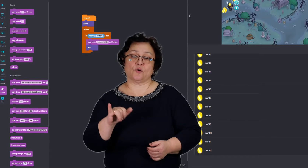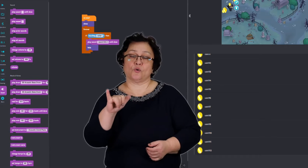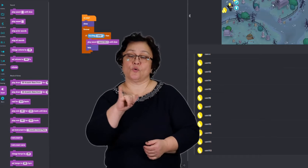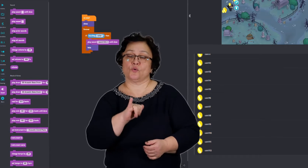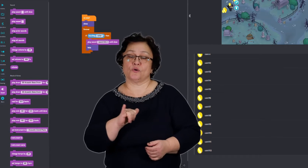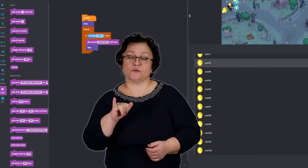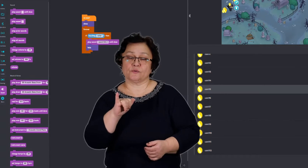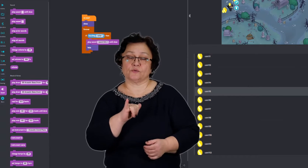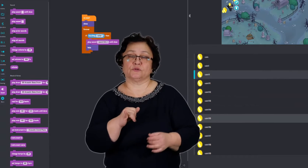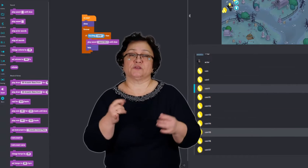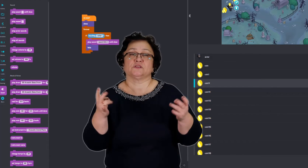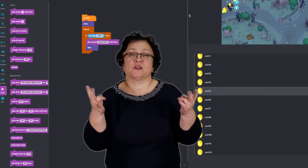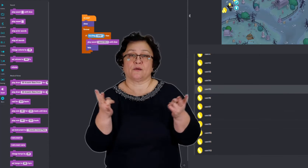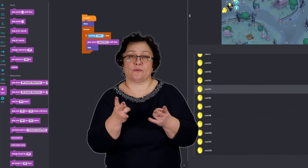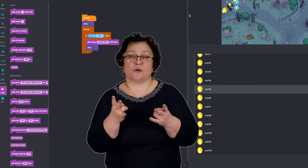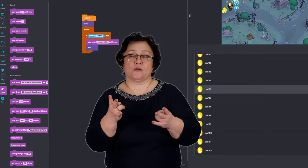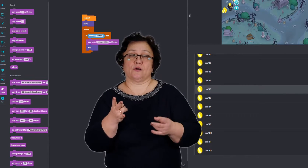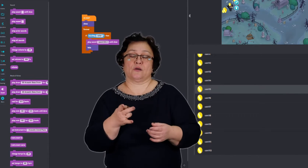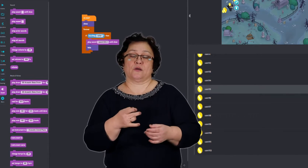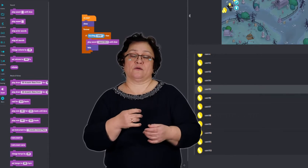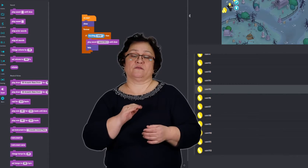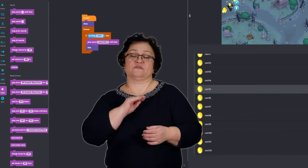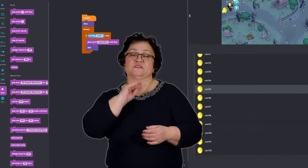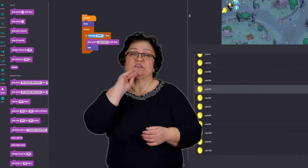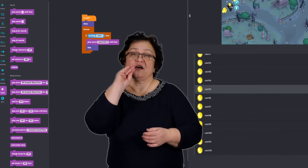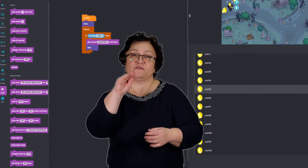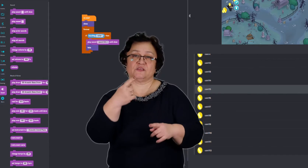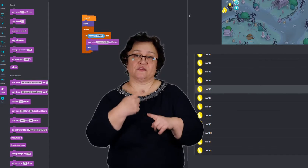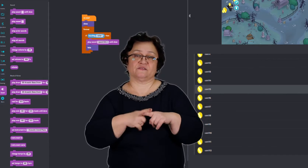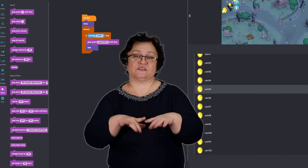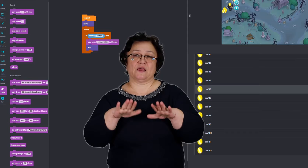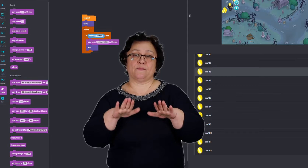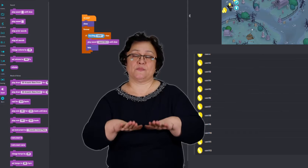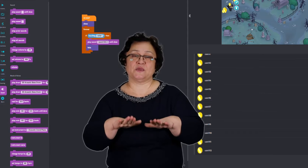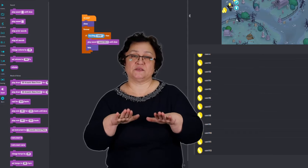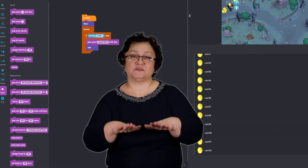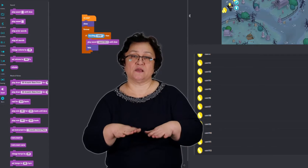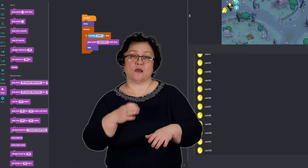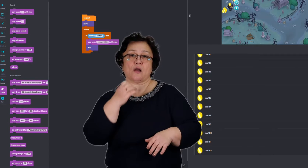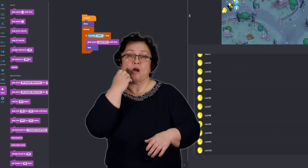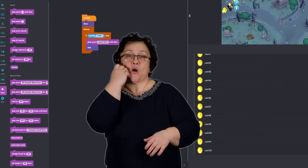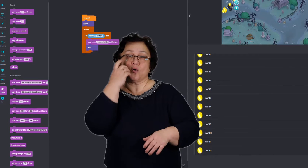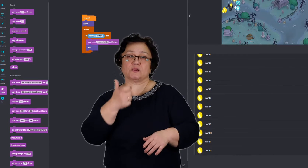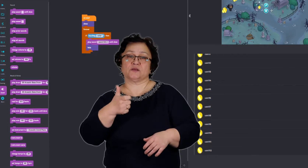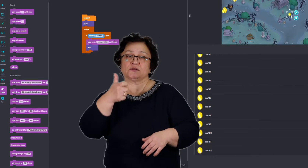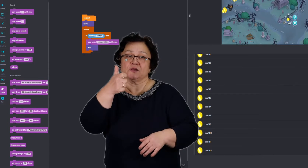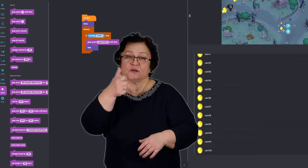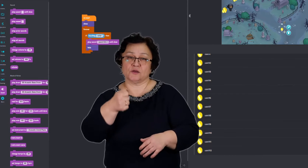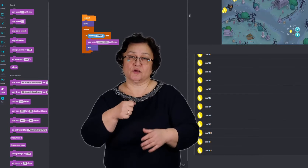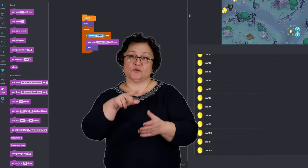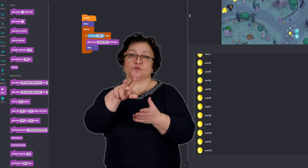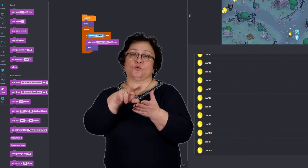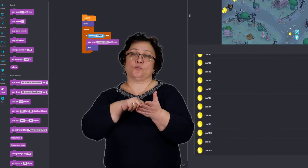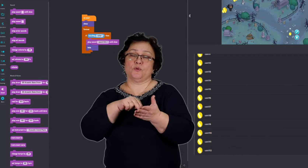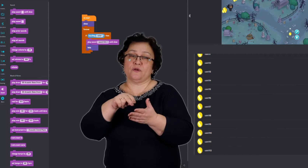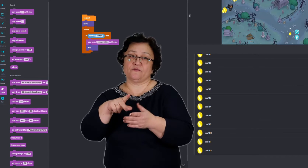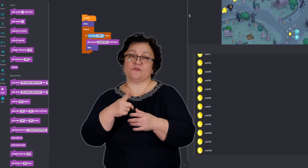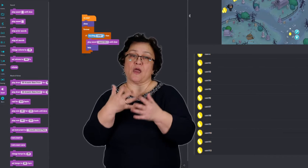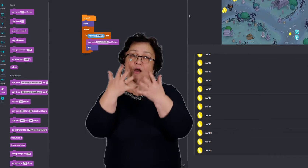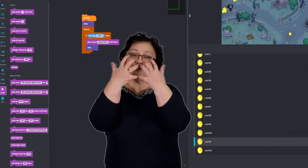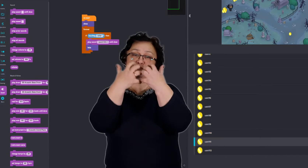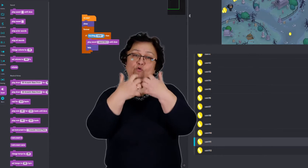поставити кудись, куди тобі треба, його ще треба вставити в це місце. А коли ти натискаєш дублювати, в